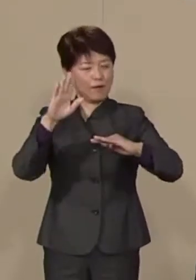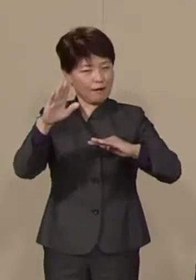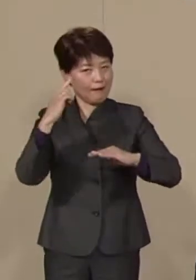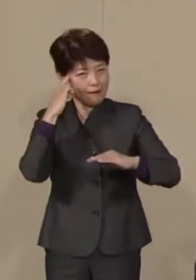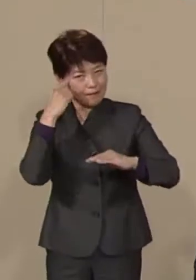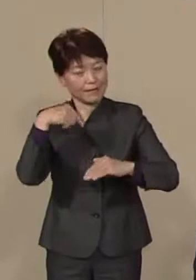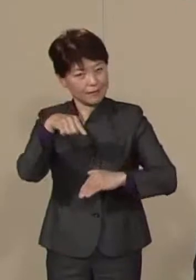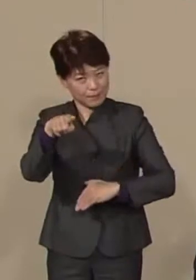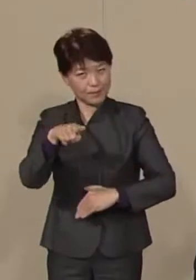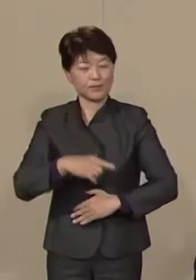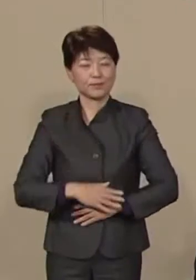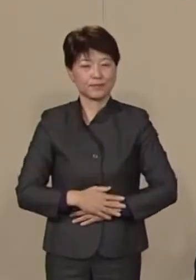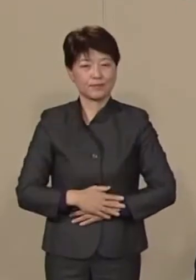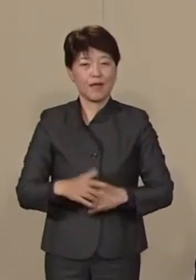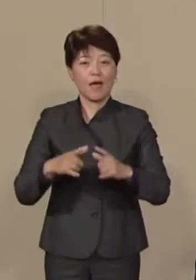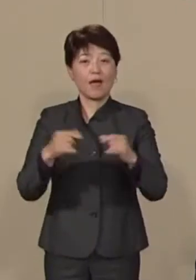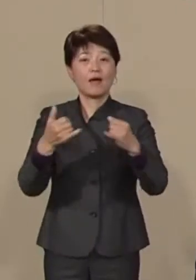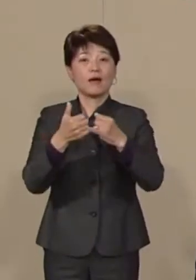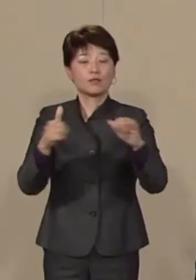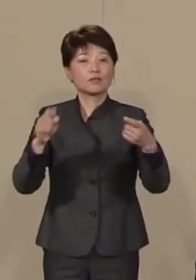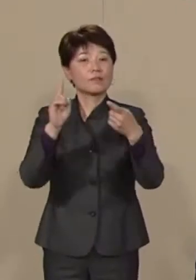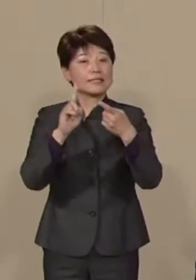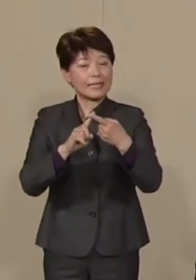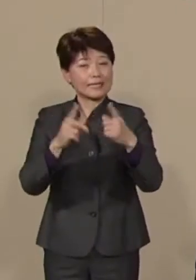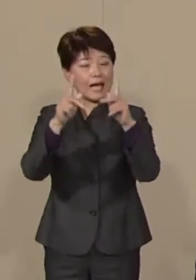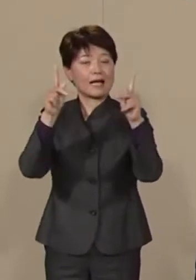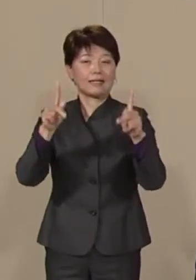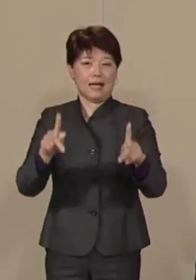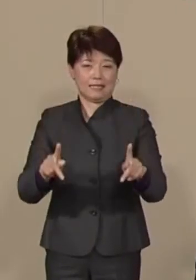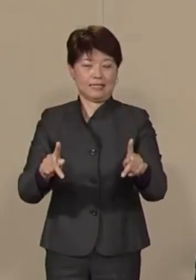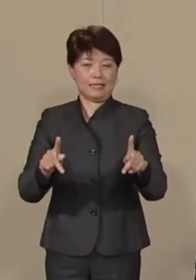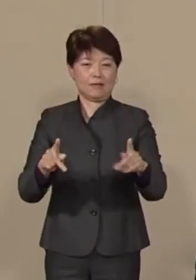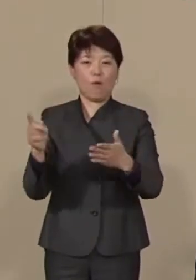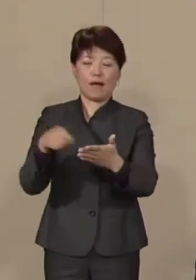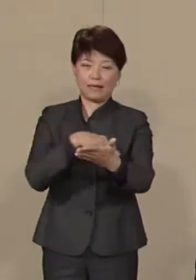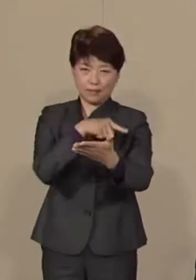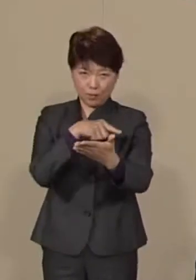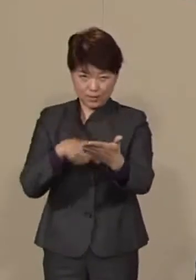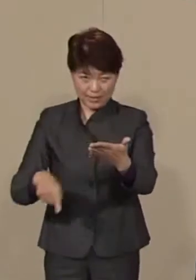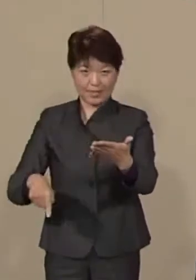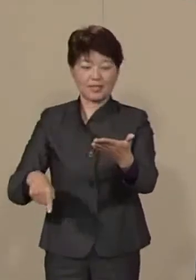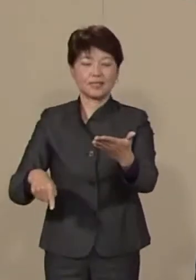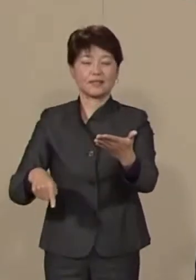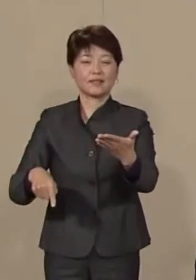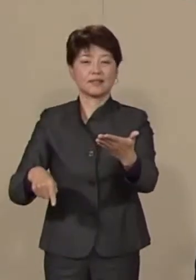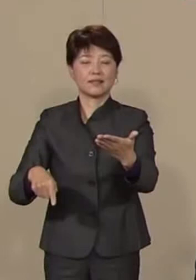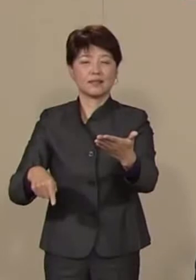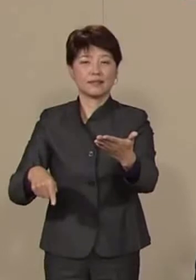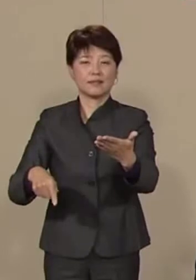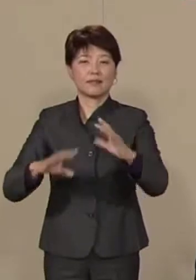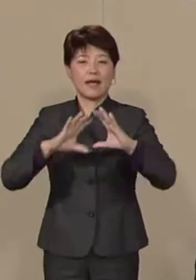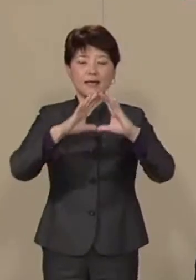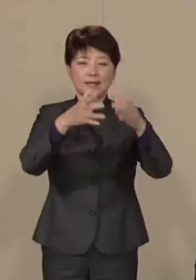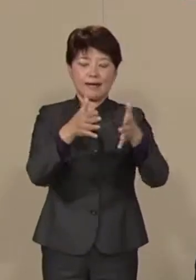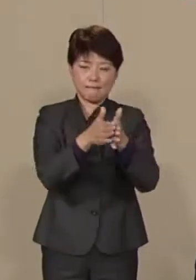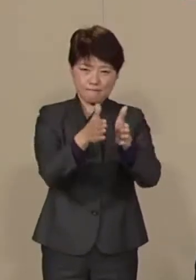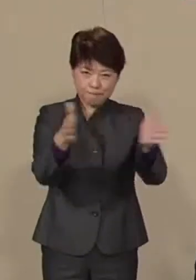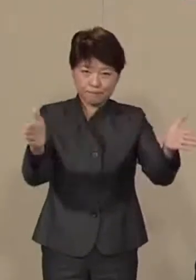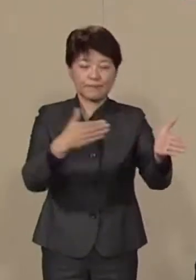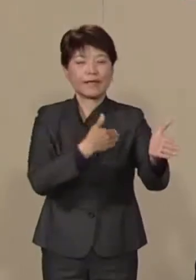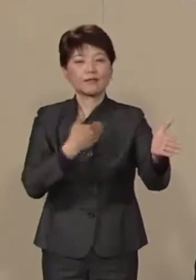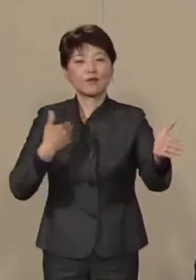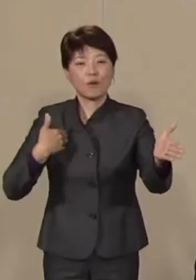が国民的な課題を解決をしさらには世界に展開できるような分野